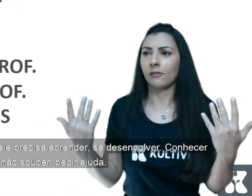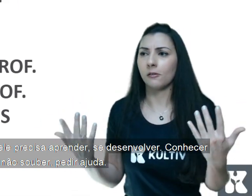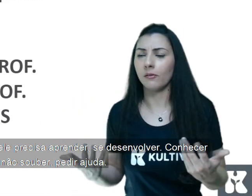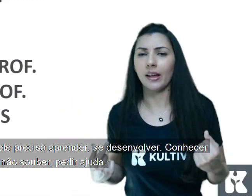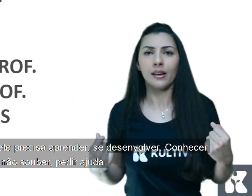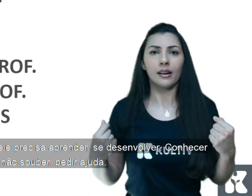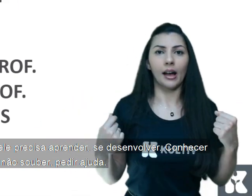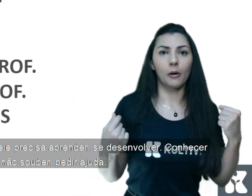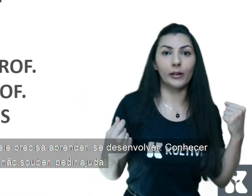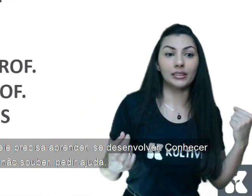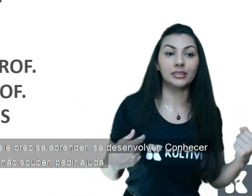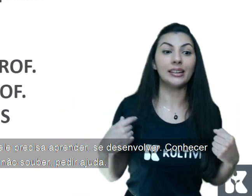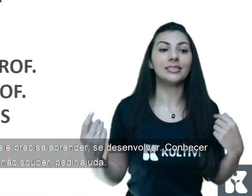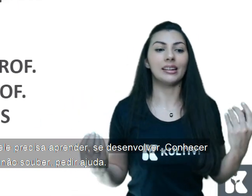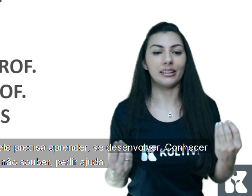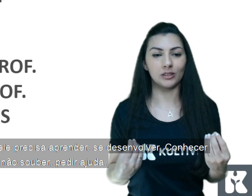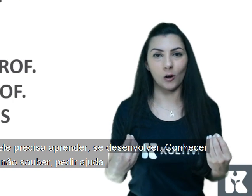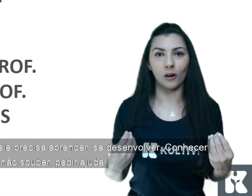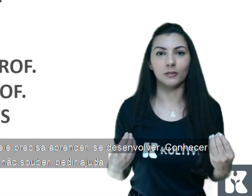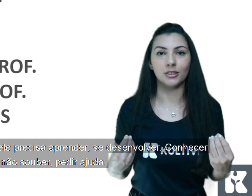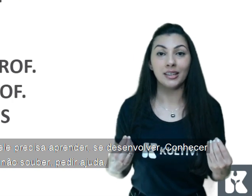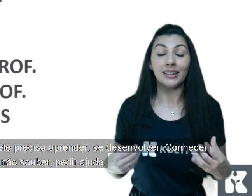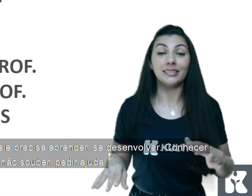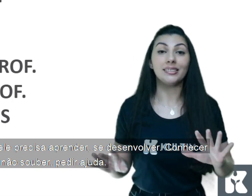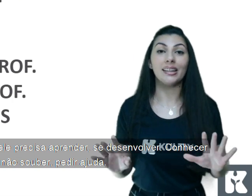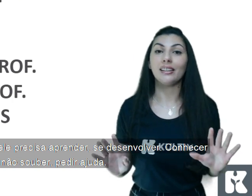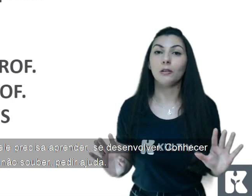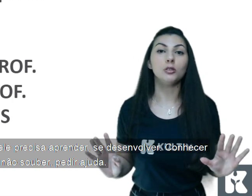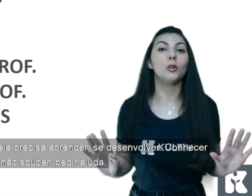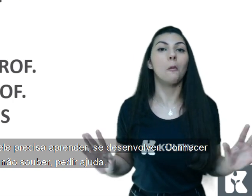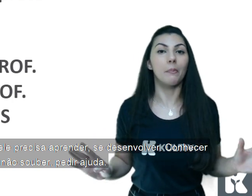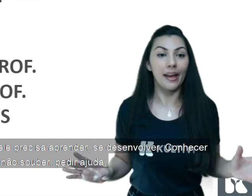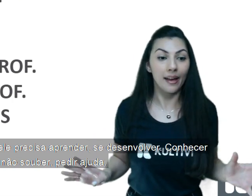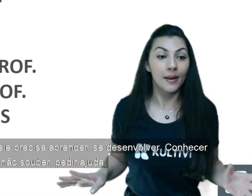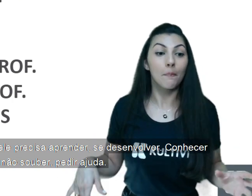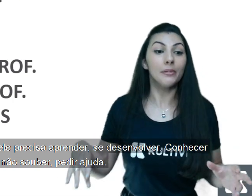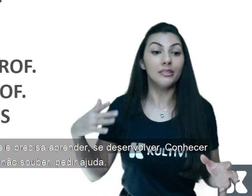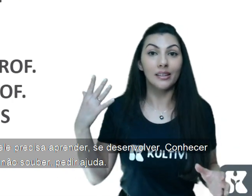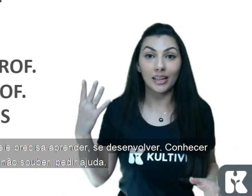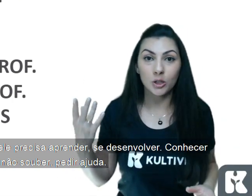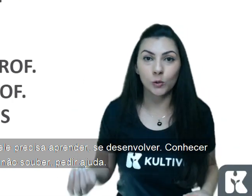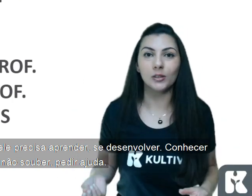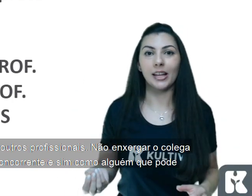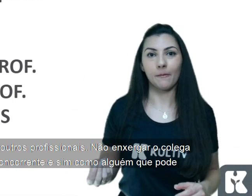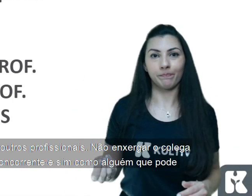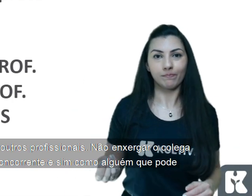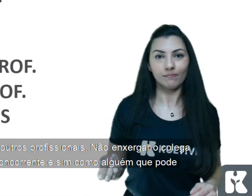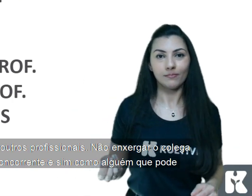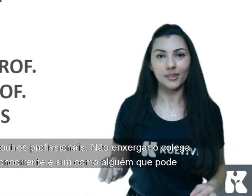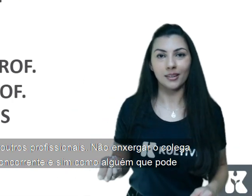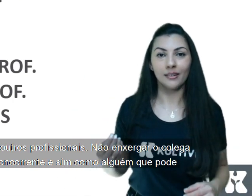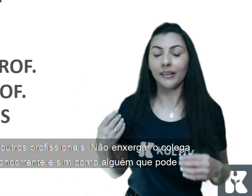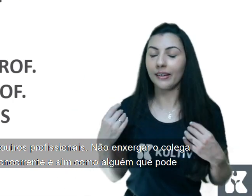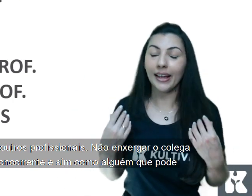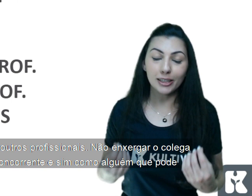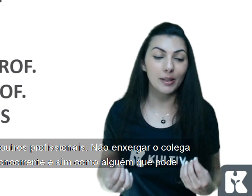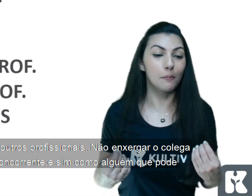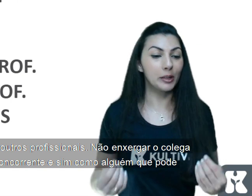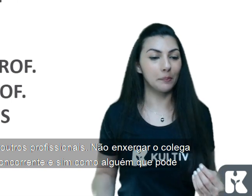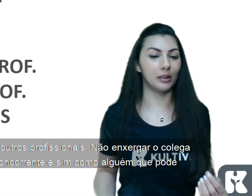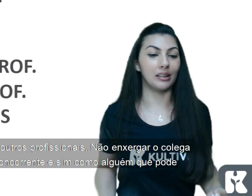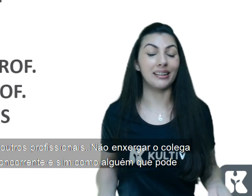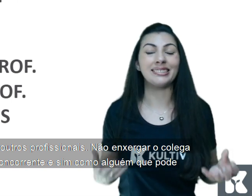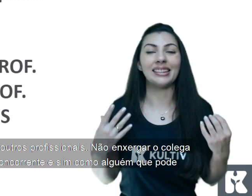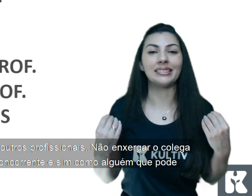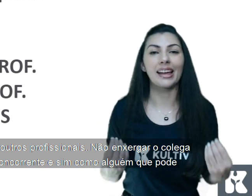se desenvolver, conhecer sinais novos, e se ele não souber, pedir ajuda. Isso é